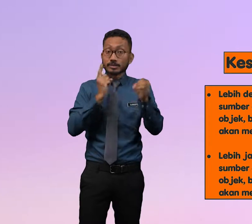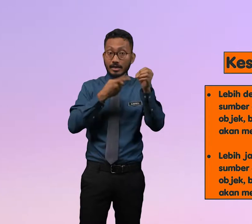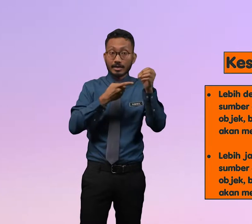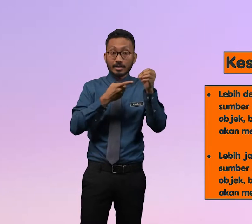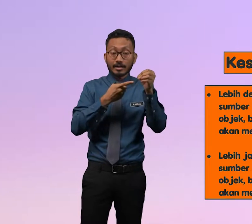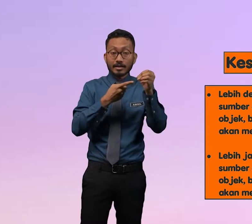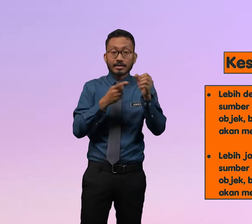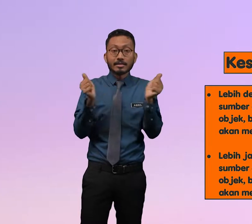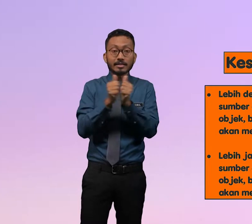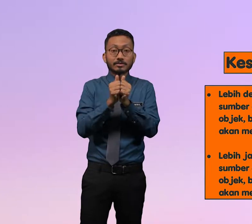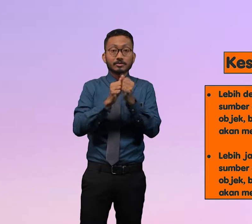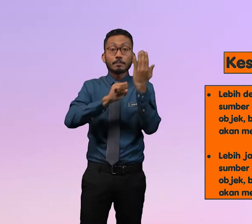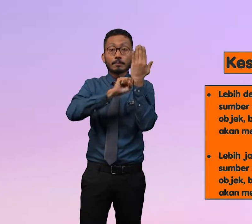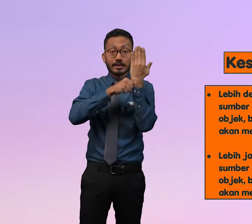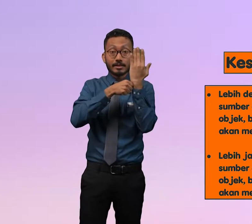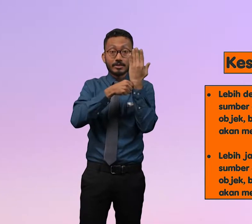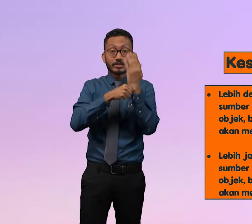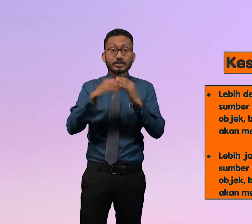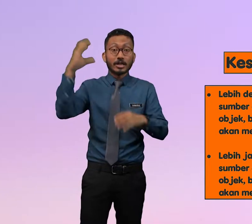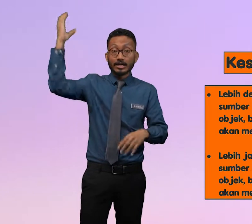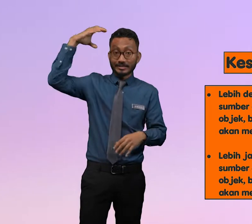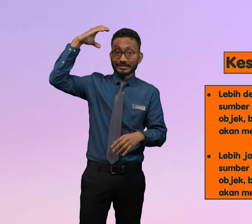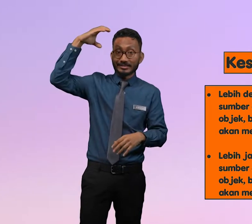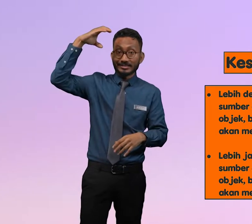objek dengan jumpa cahaya.